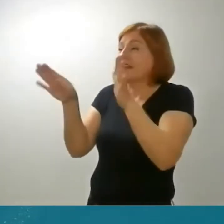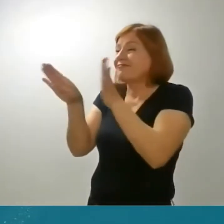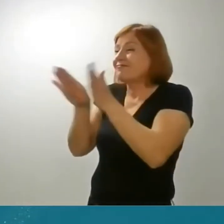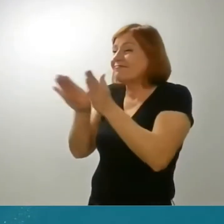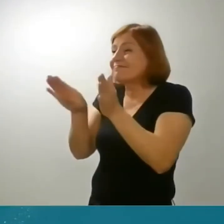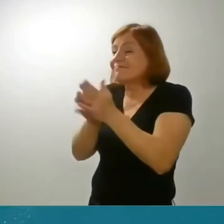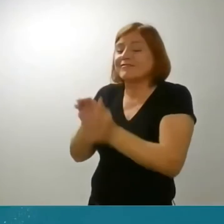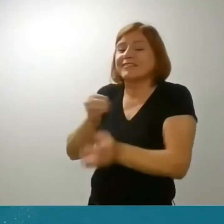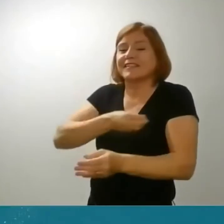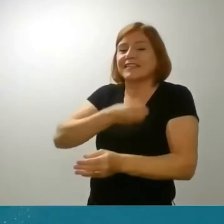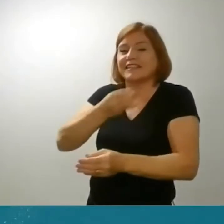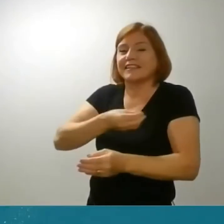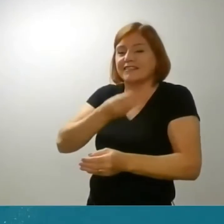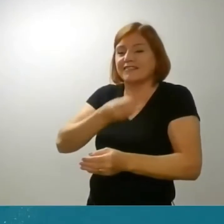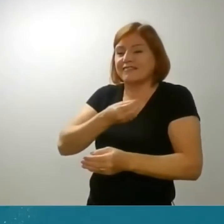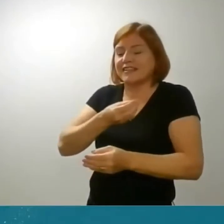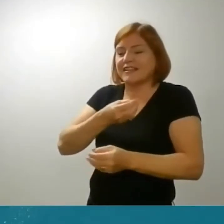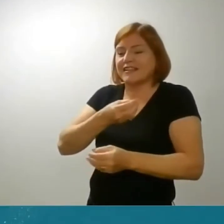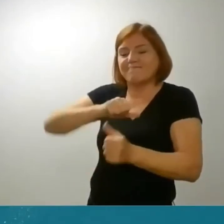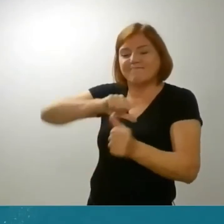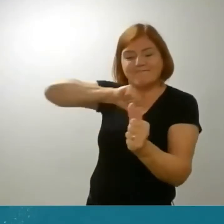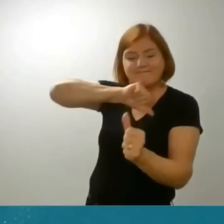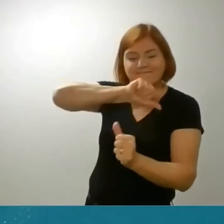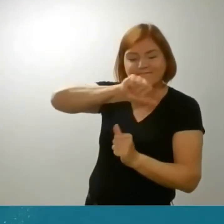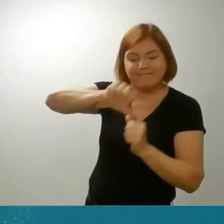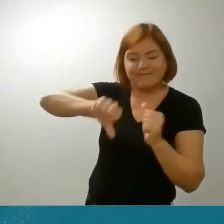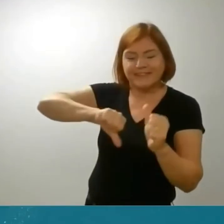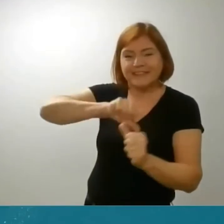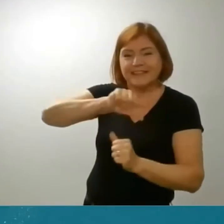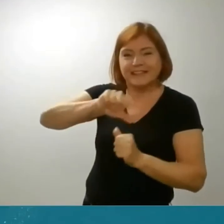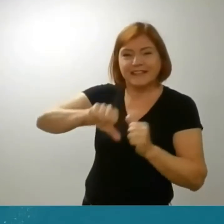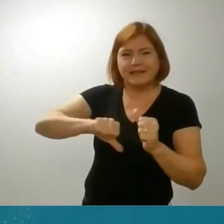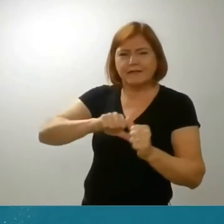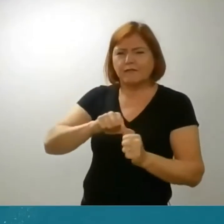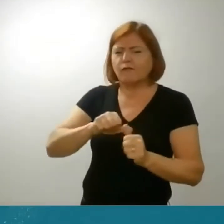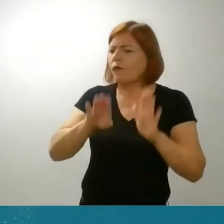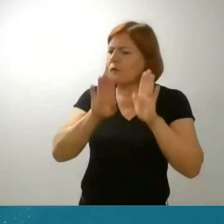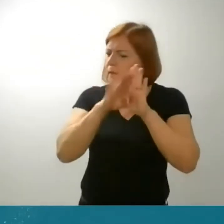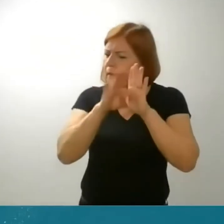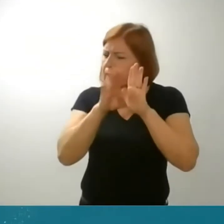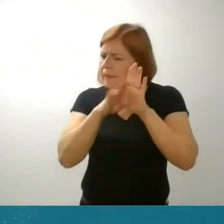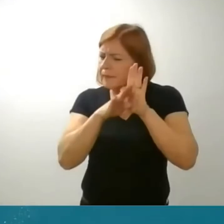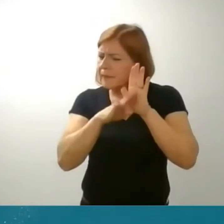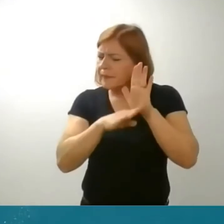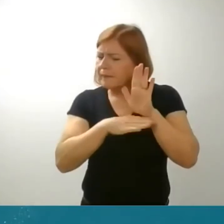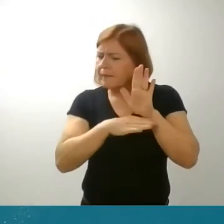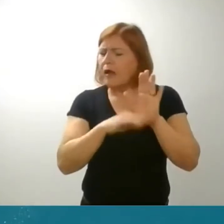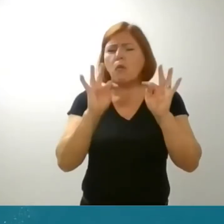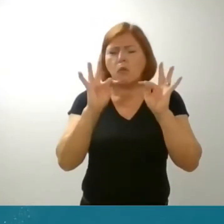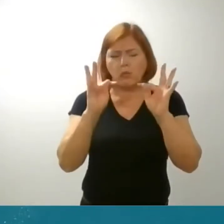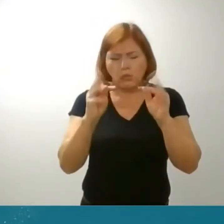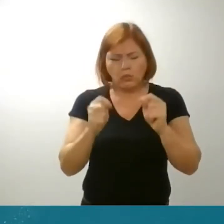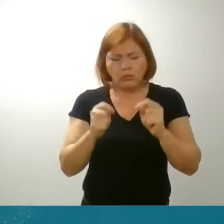e para sempre. O zelo do Senhor dos Exércitos fará